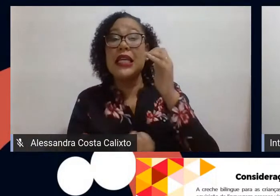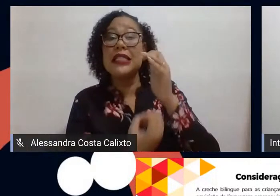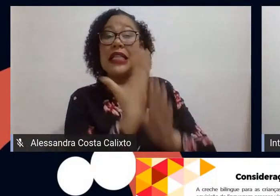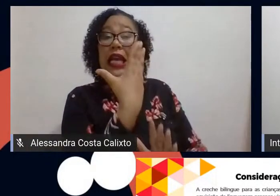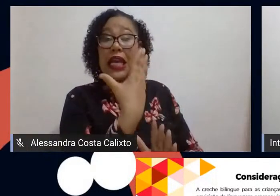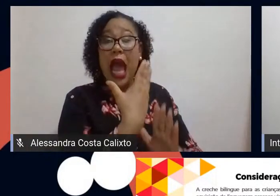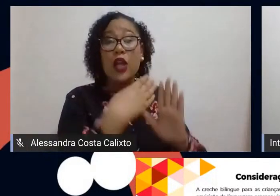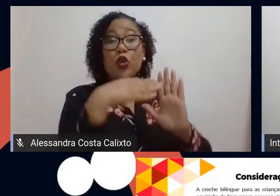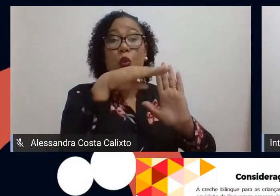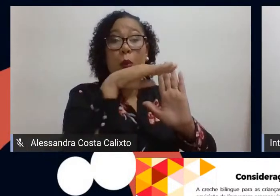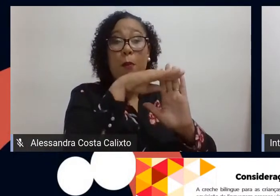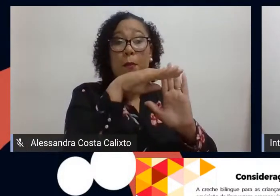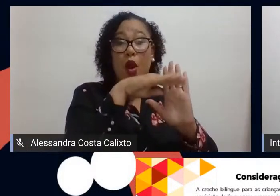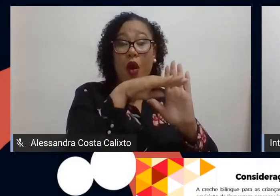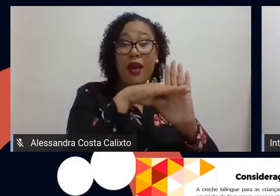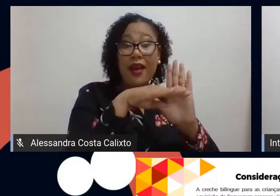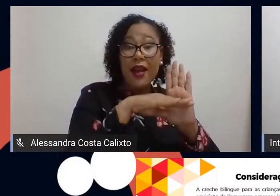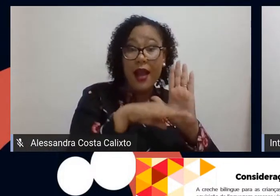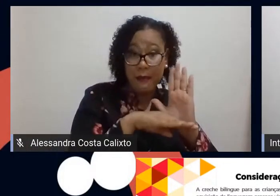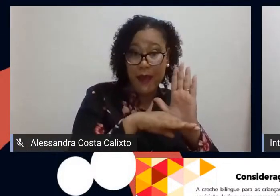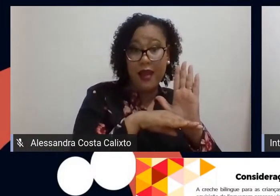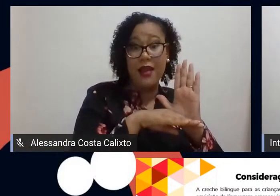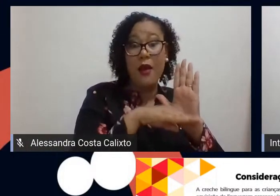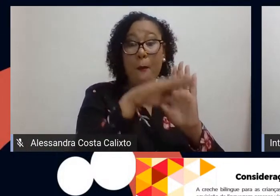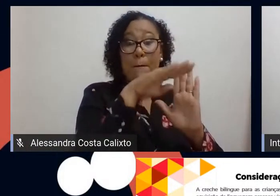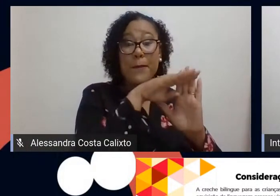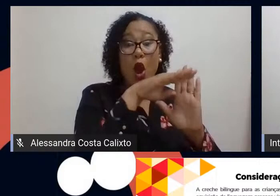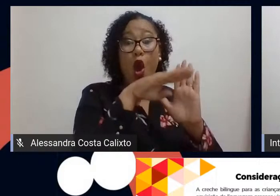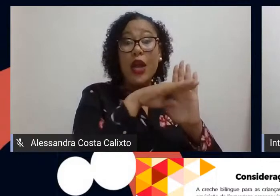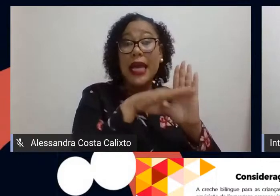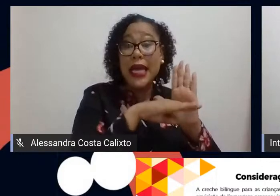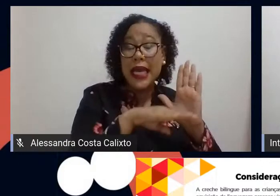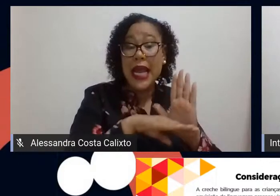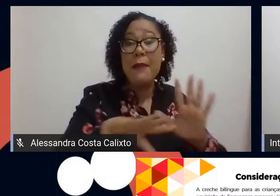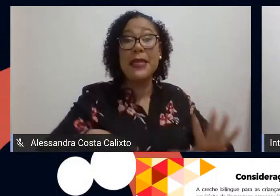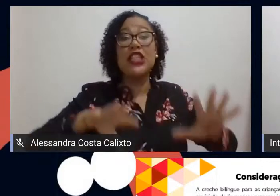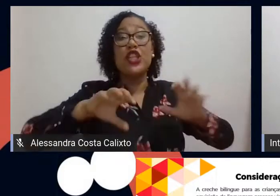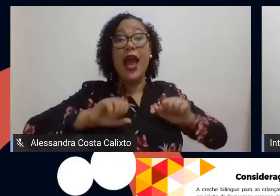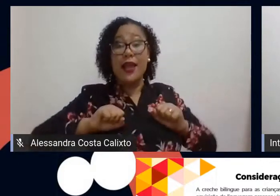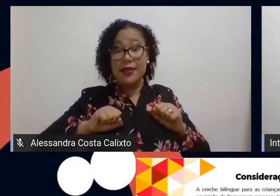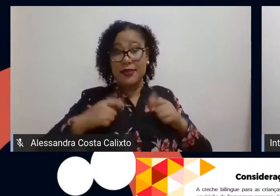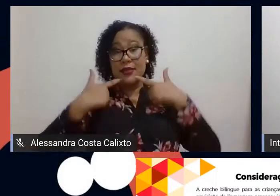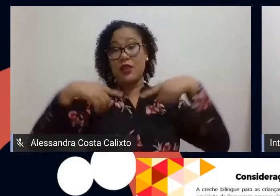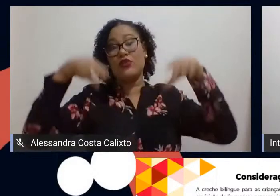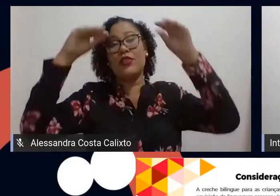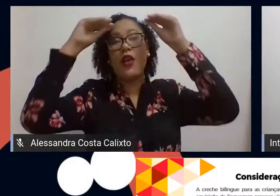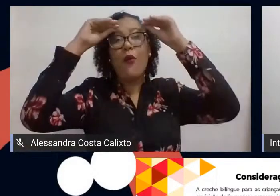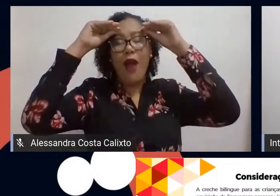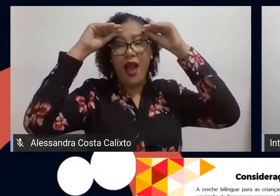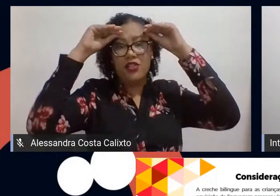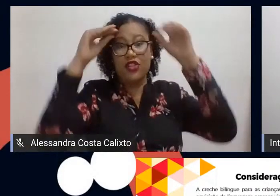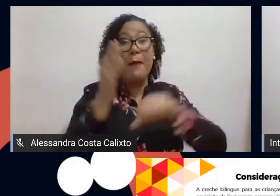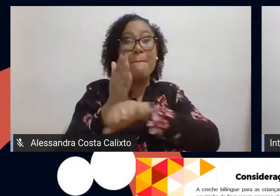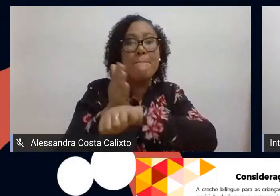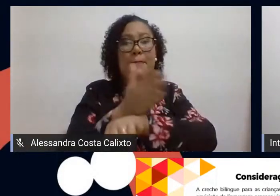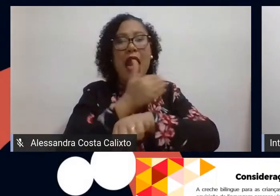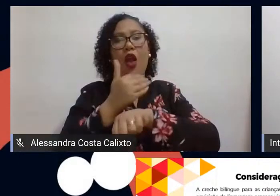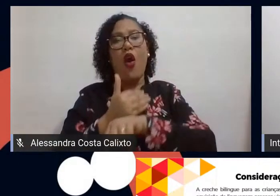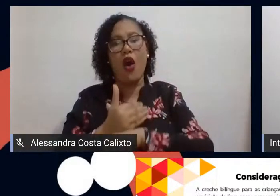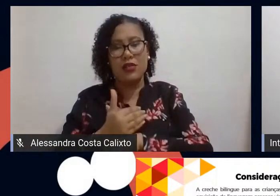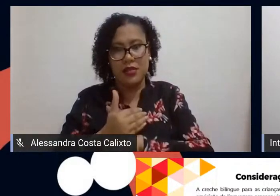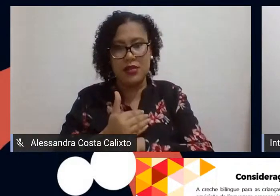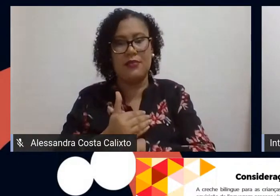de responsabilidade do do estado, né, do governo. No entanto, é preciso que sejam criado programas de